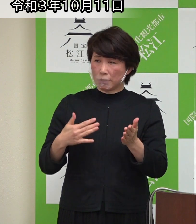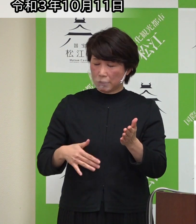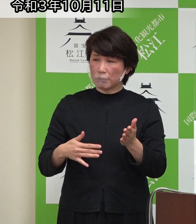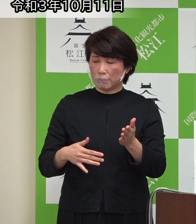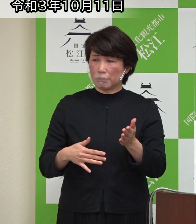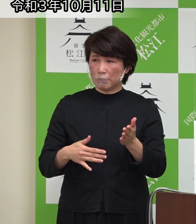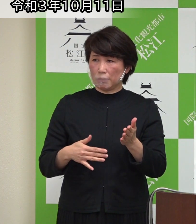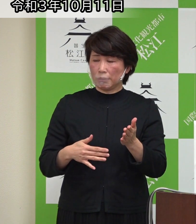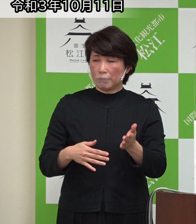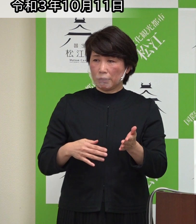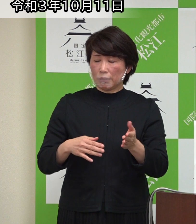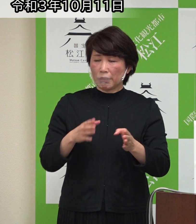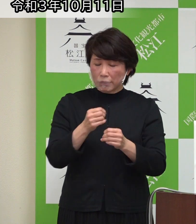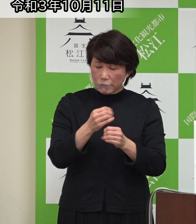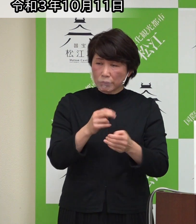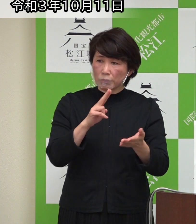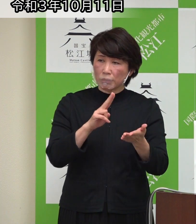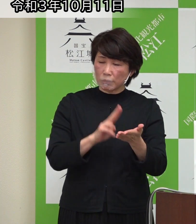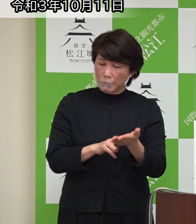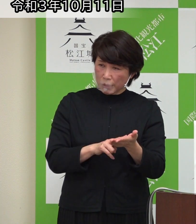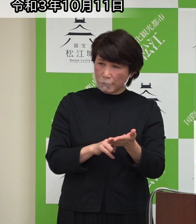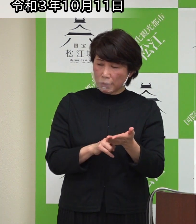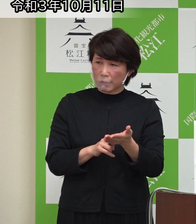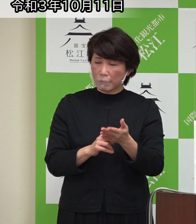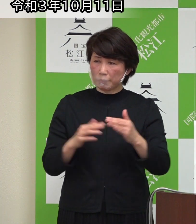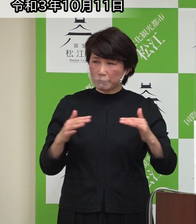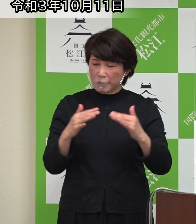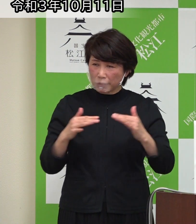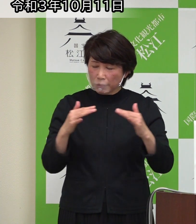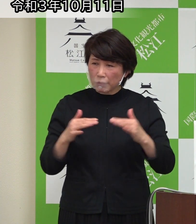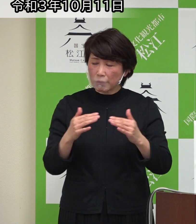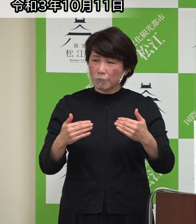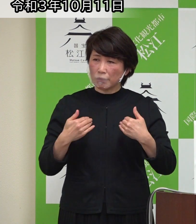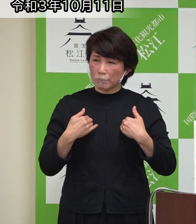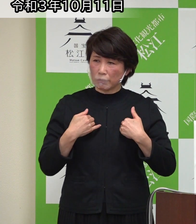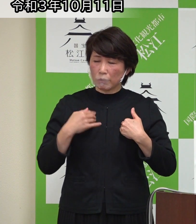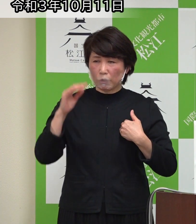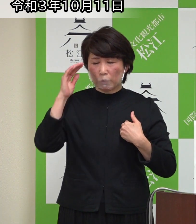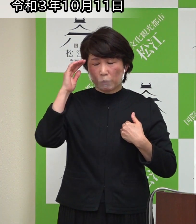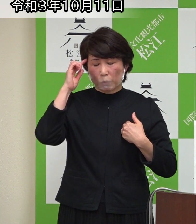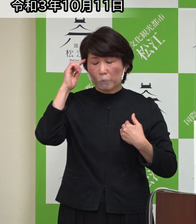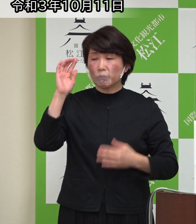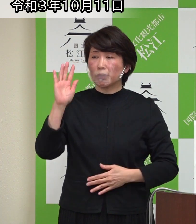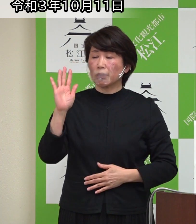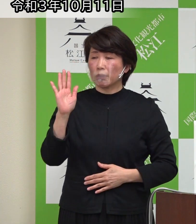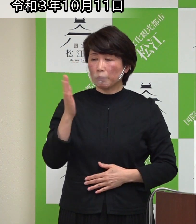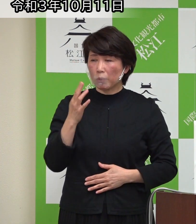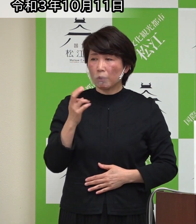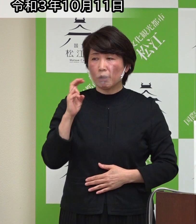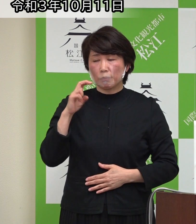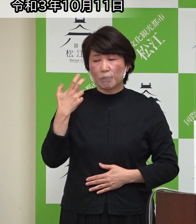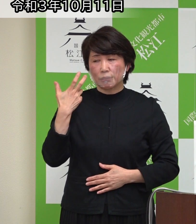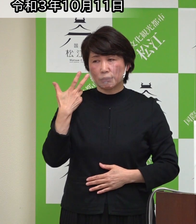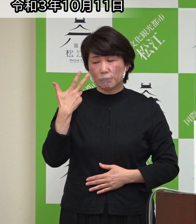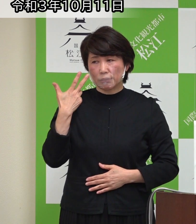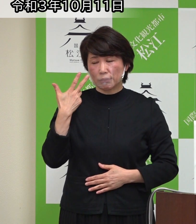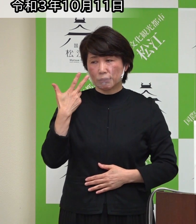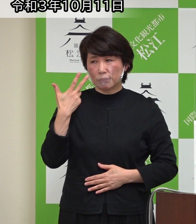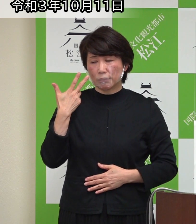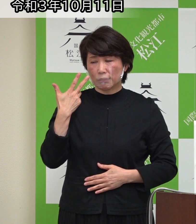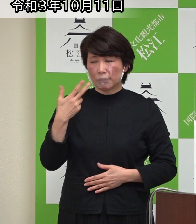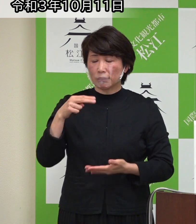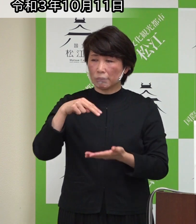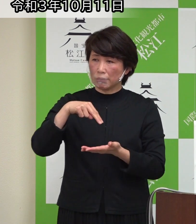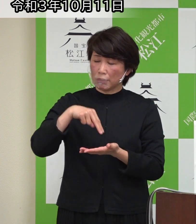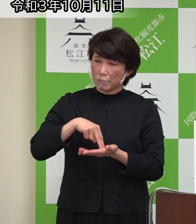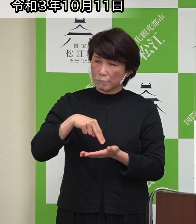思うんですけど、あの本件についてはそれはなじまないというふうに思っていまして、説明を、まあ、これまでも説明会の場にも私も